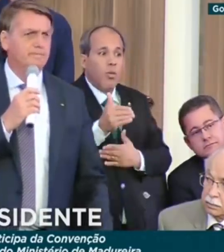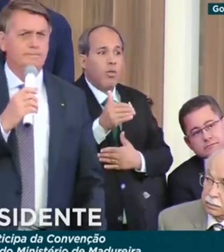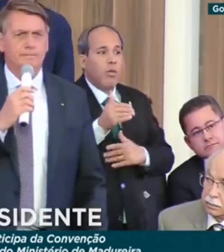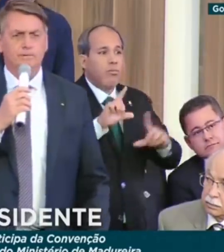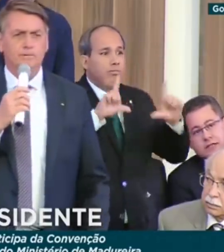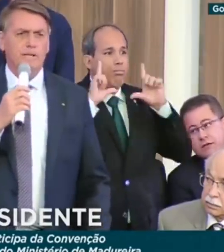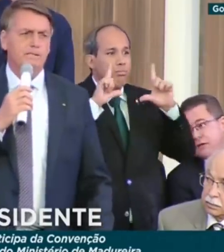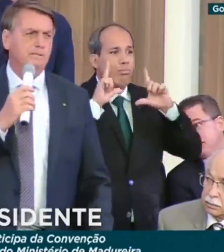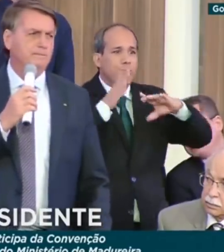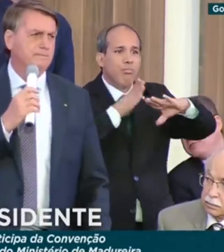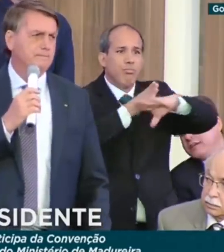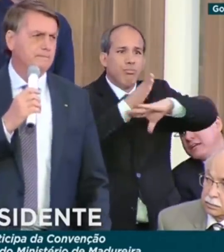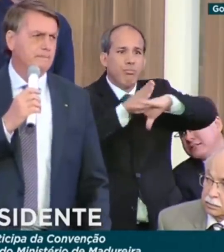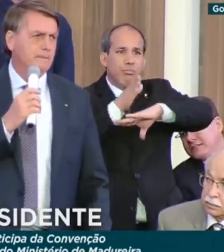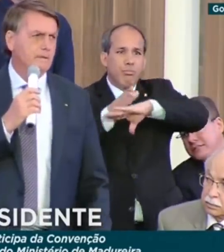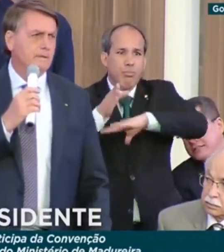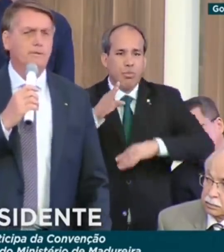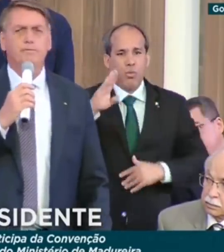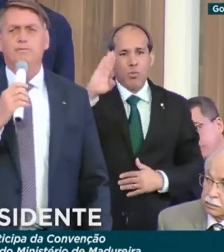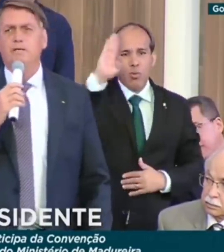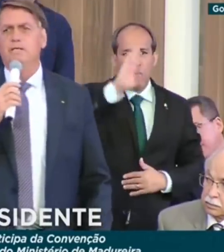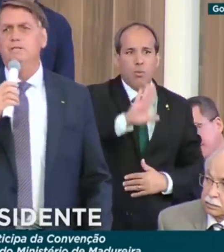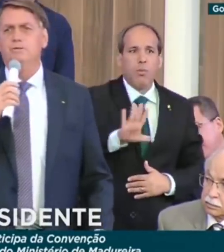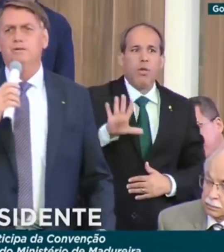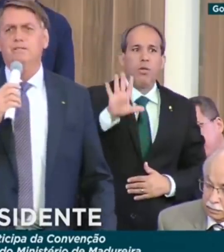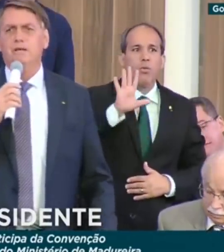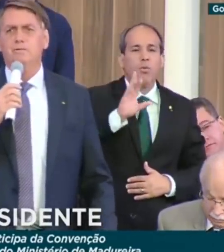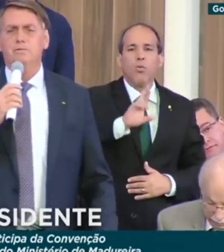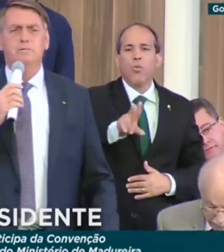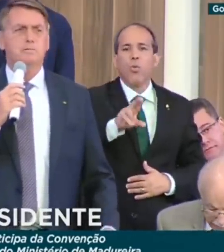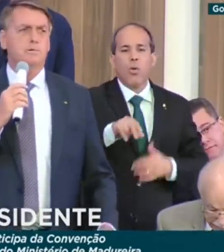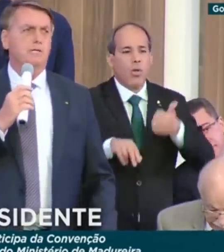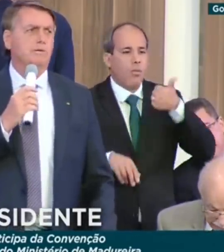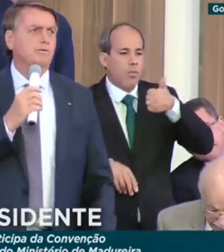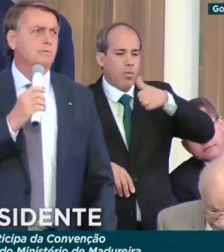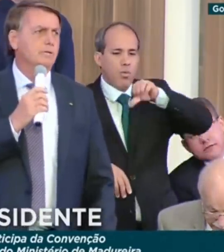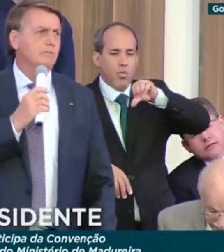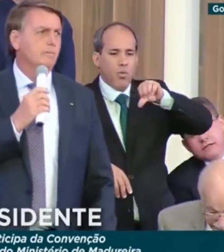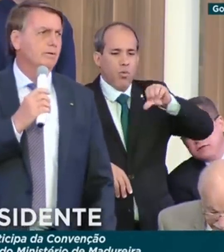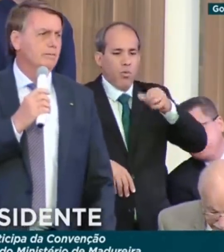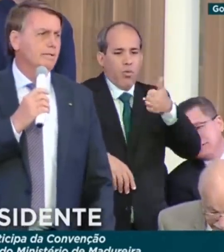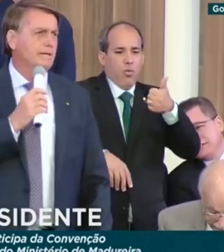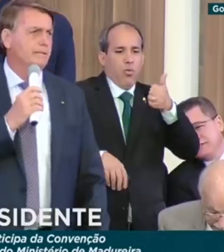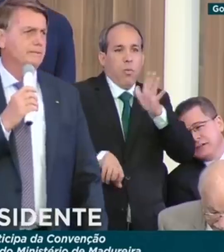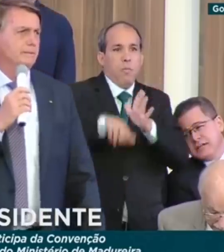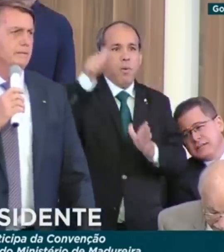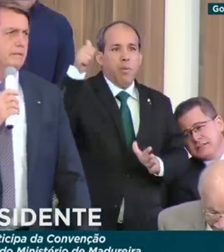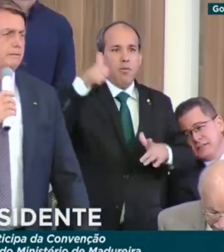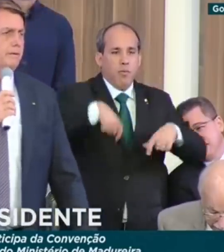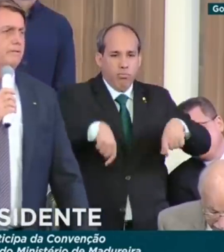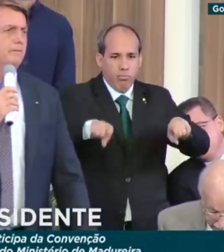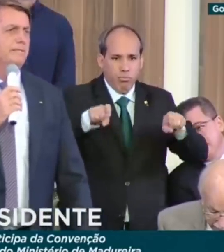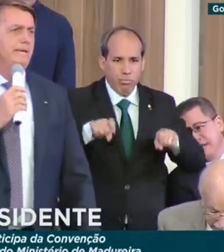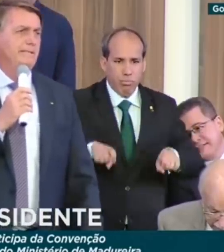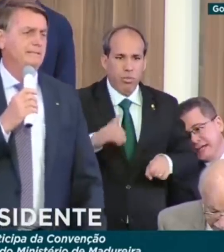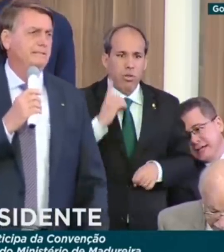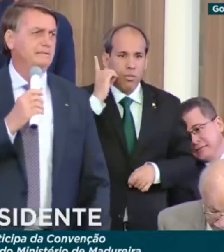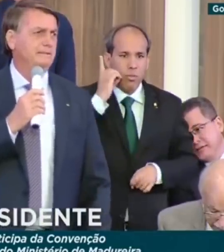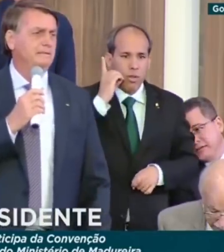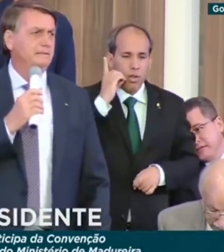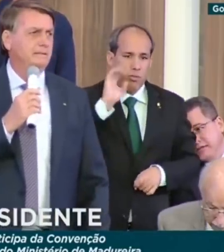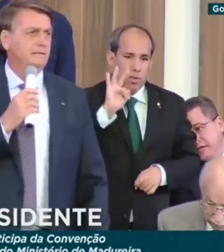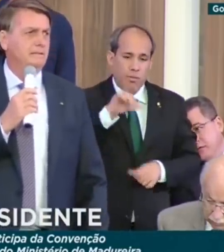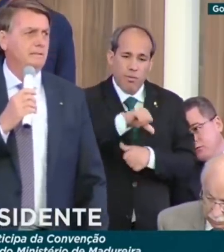perante o Brasil, não foi em 91 quando assumi o meu primeiro mandato, foi em